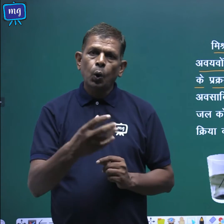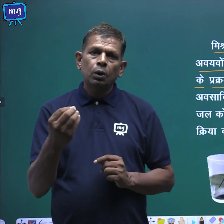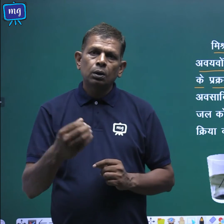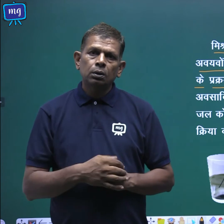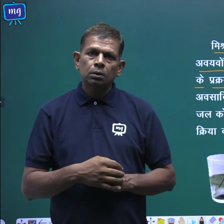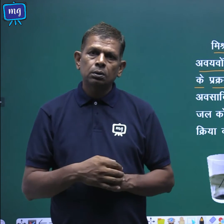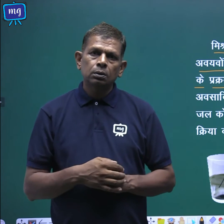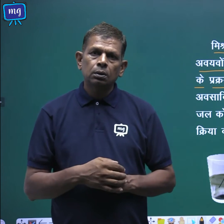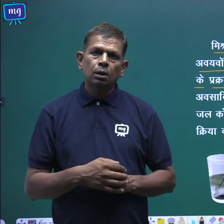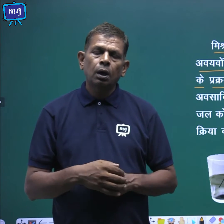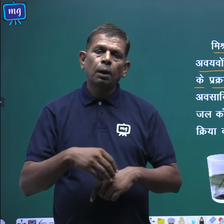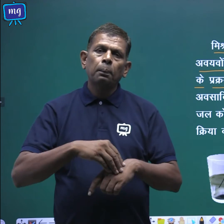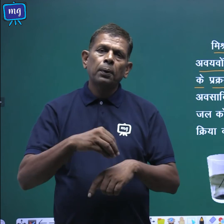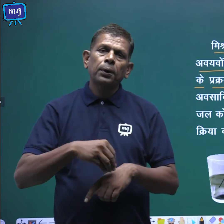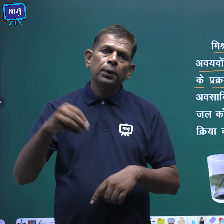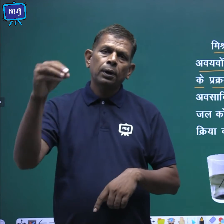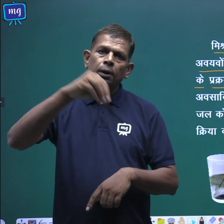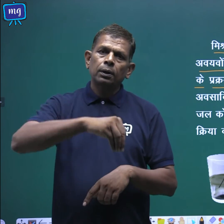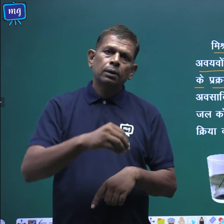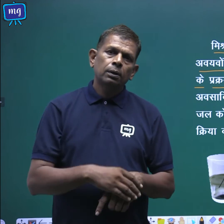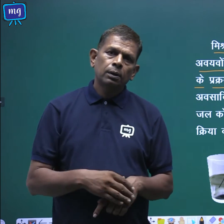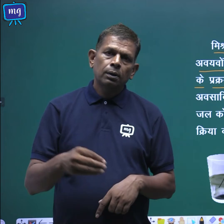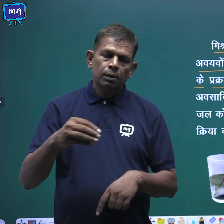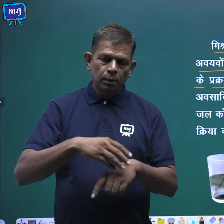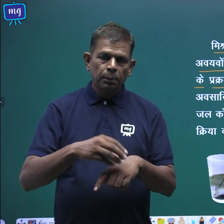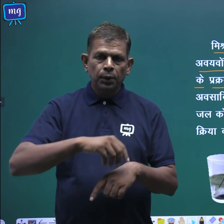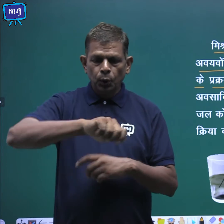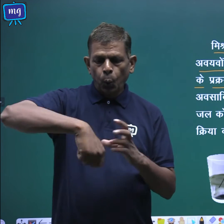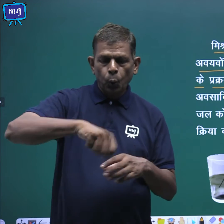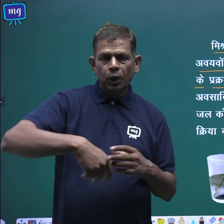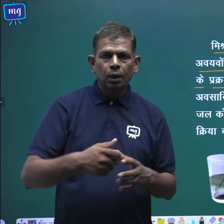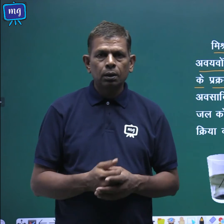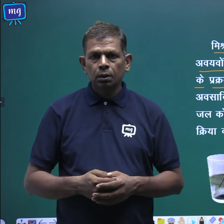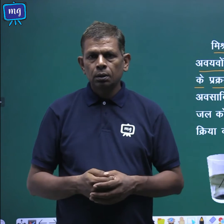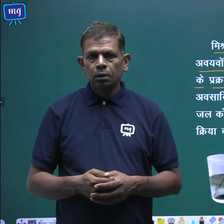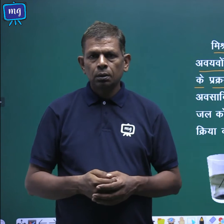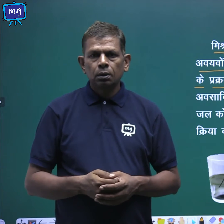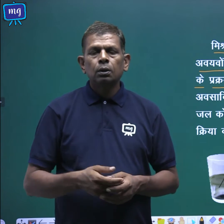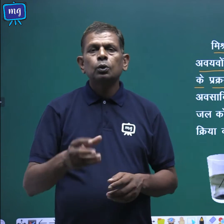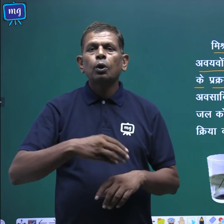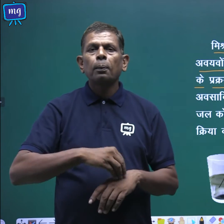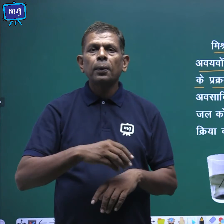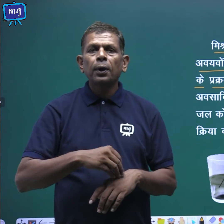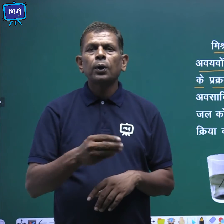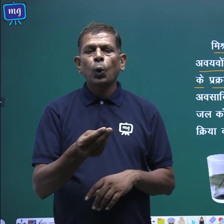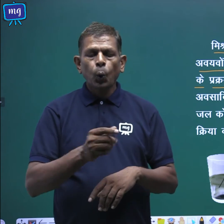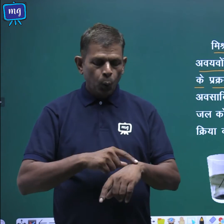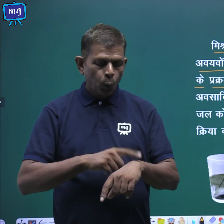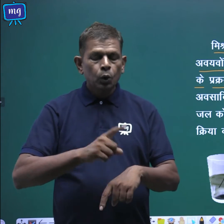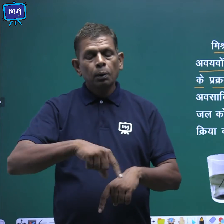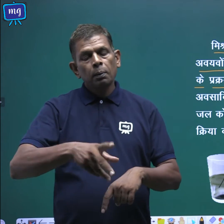और मिट्टी को डाला, मिट्टी को घोला, तो मिट्टी कुछ समय के